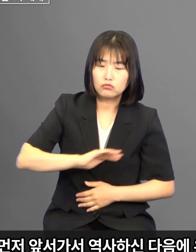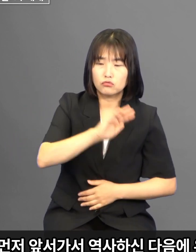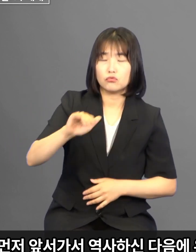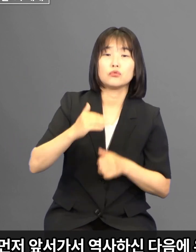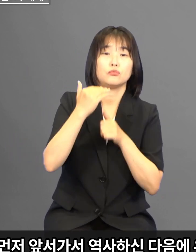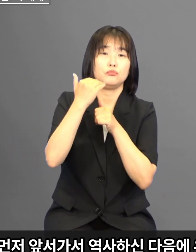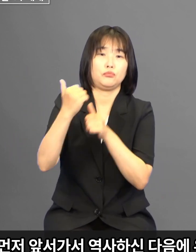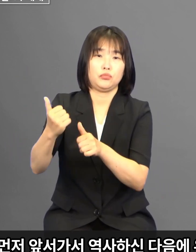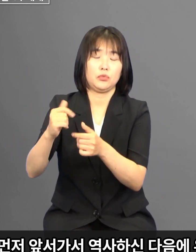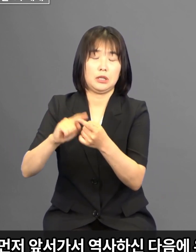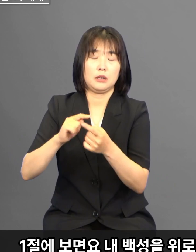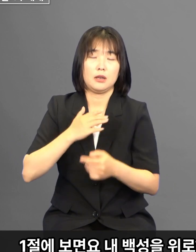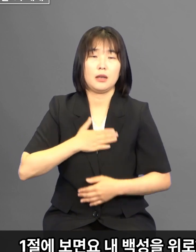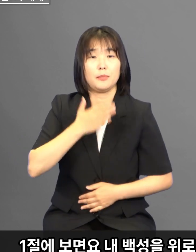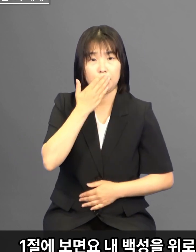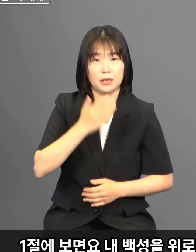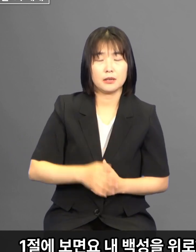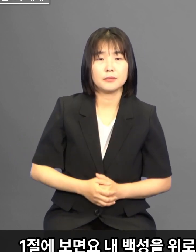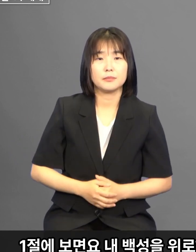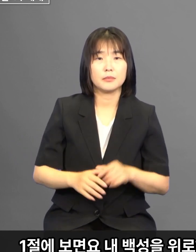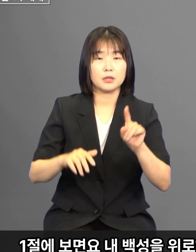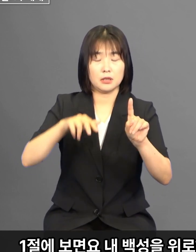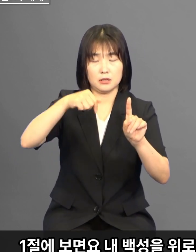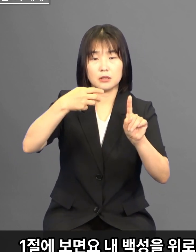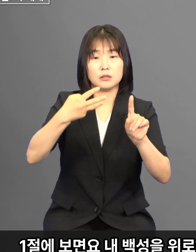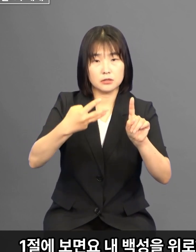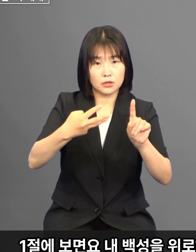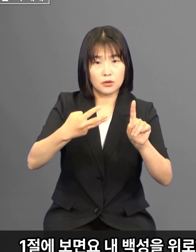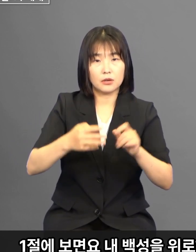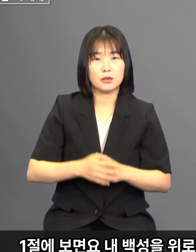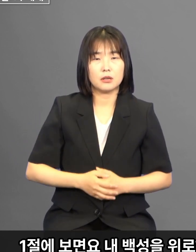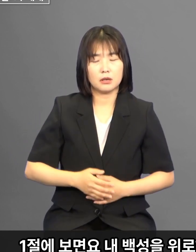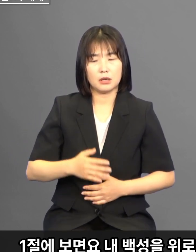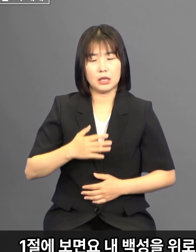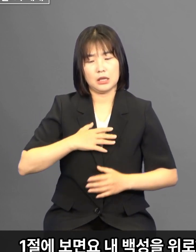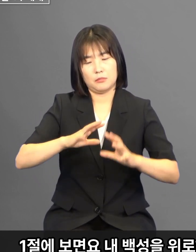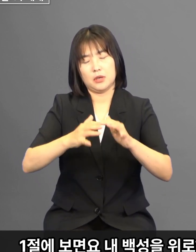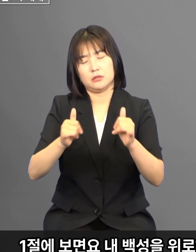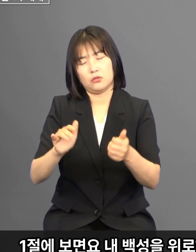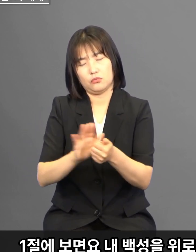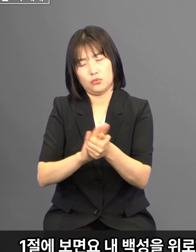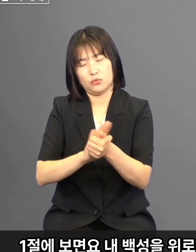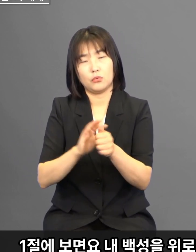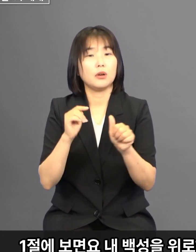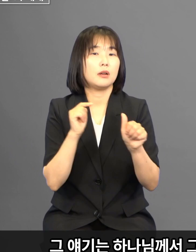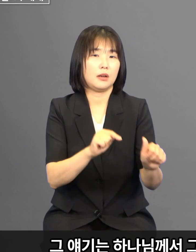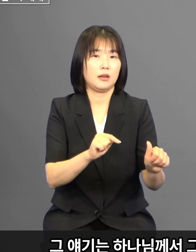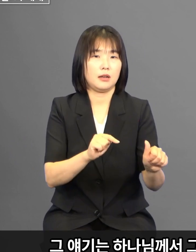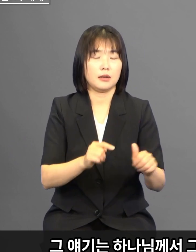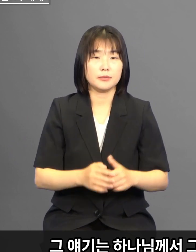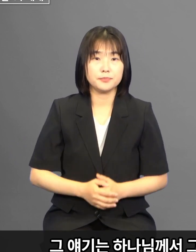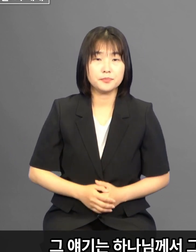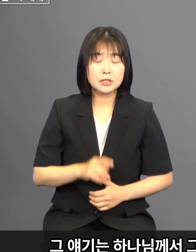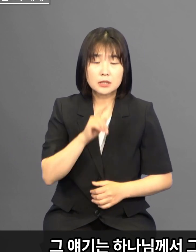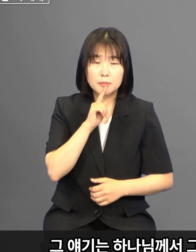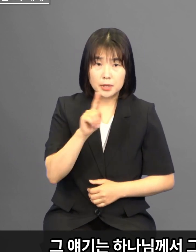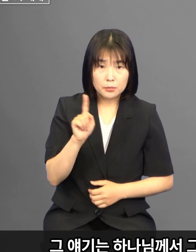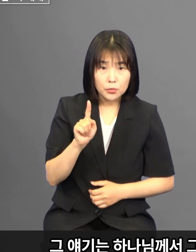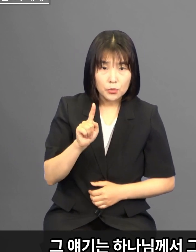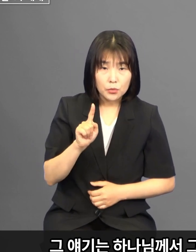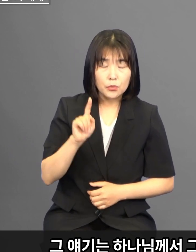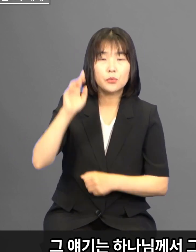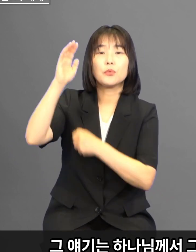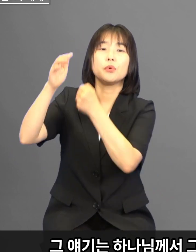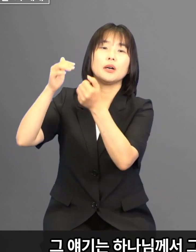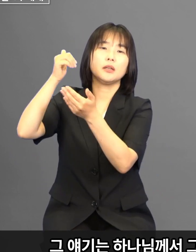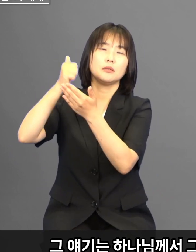것을 알 수가 있습니다. 1절에 보면요, 내 백성을 위로하라고 되어 있어요. 내 백성을 위로하라. 그 얘기는 하나님께서